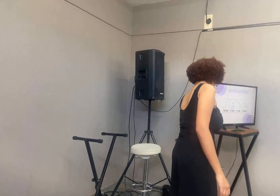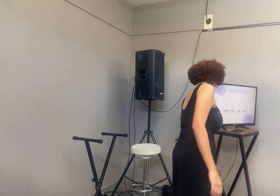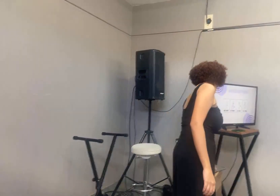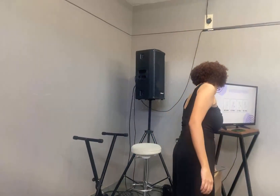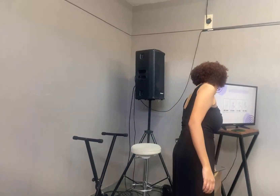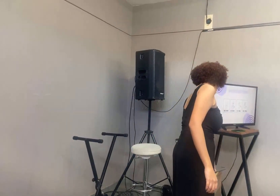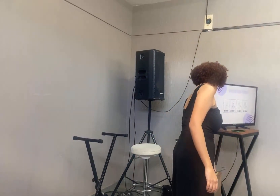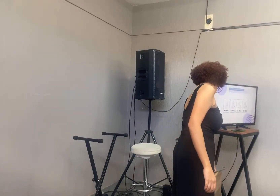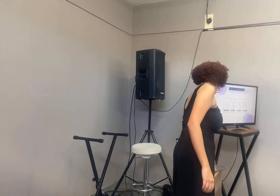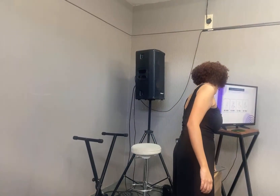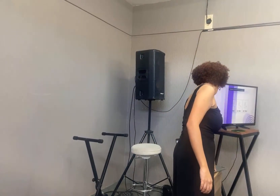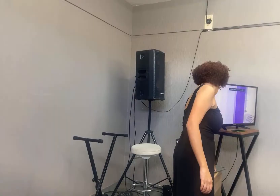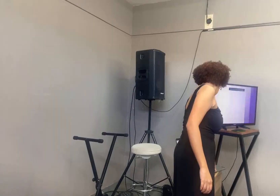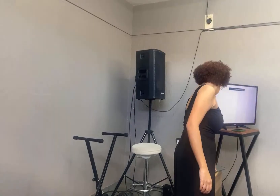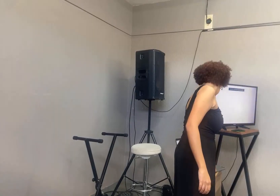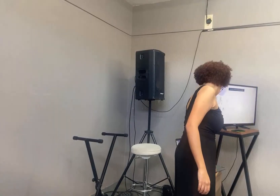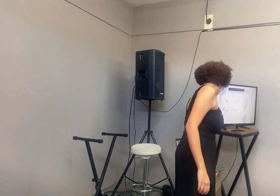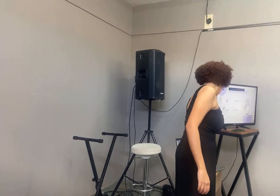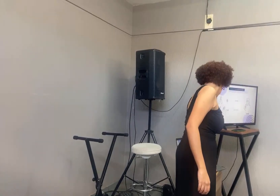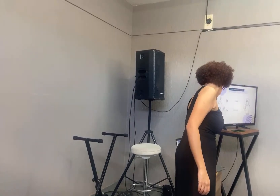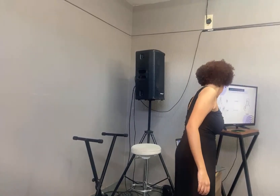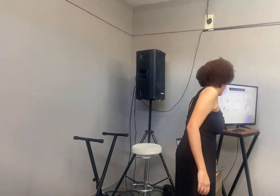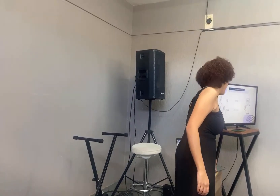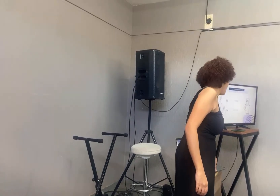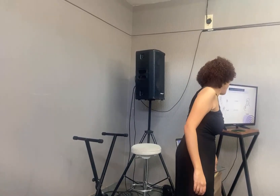Ok? Eu queria escrever meu nome.